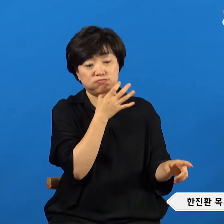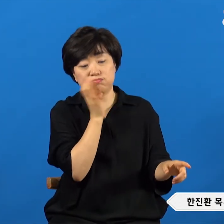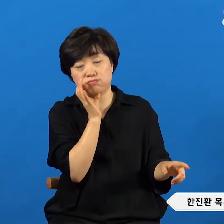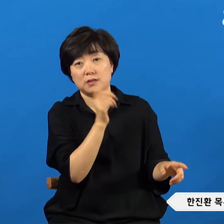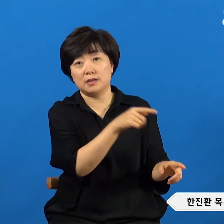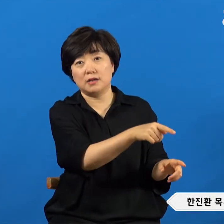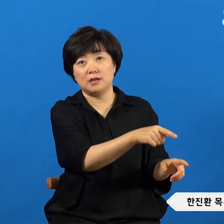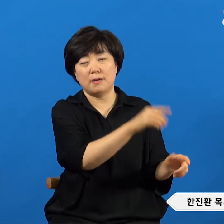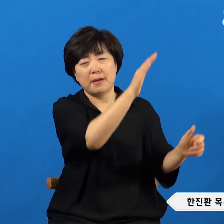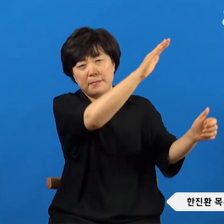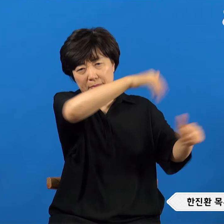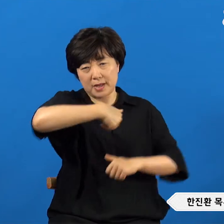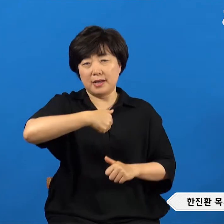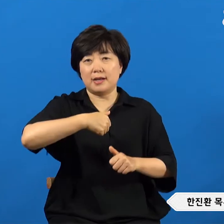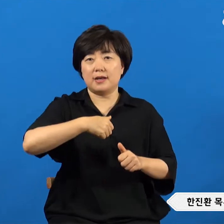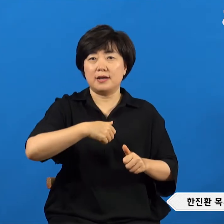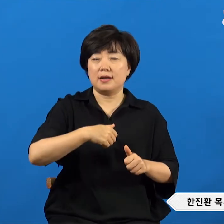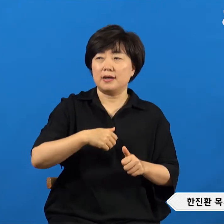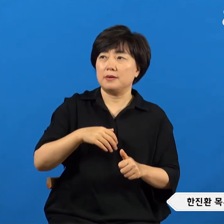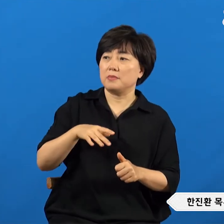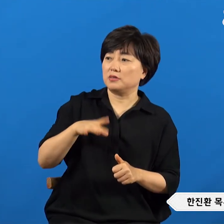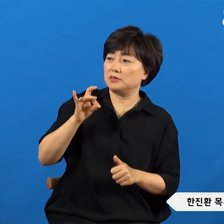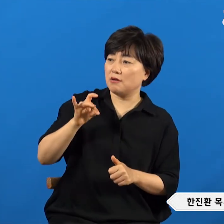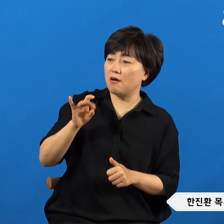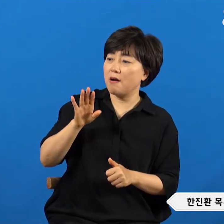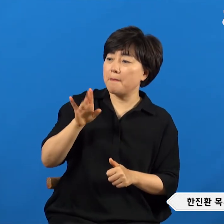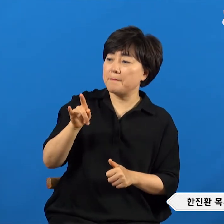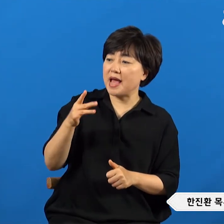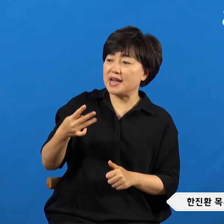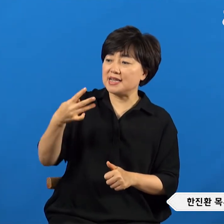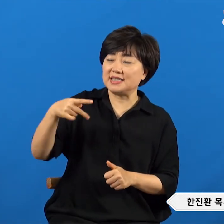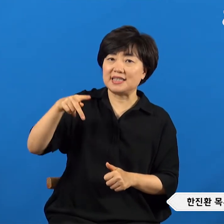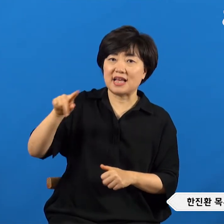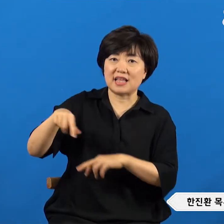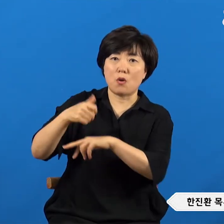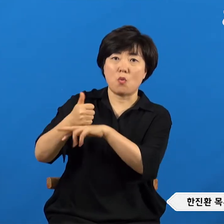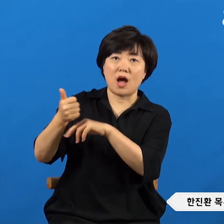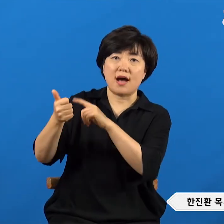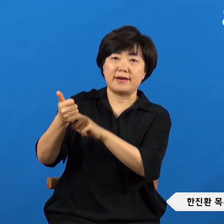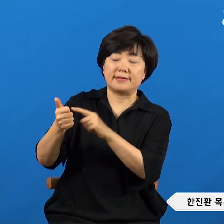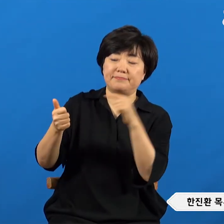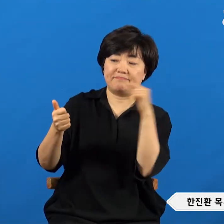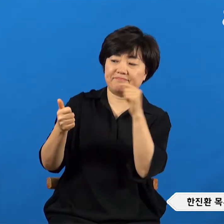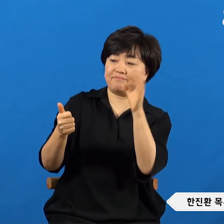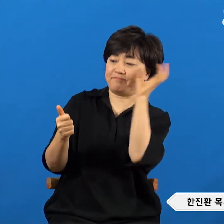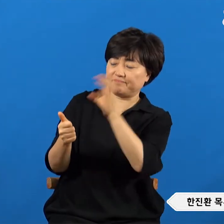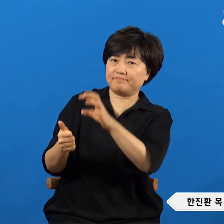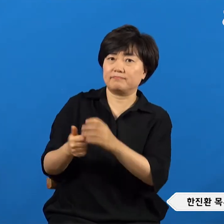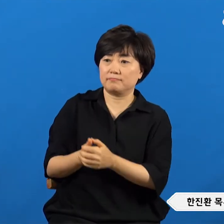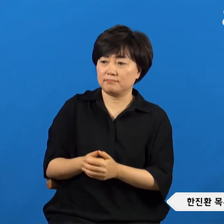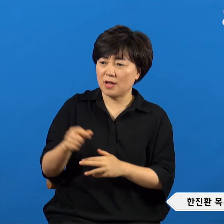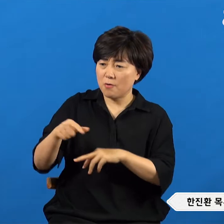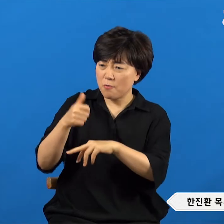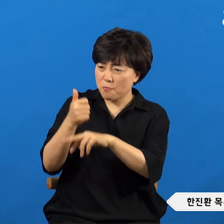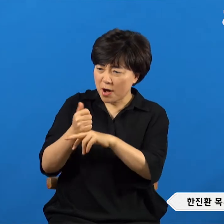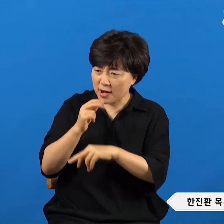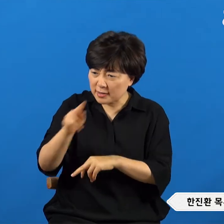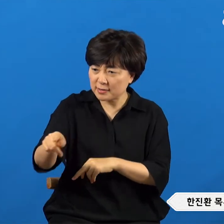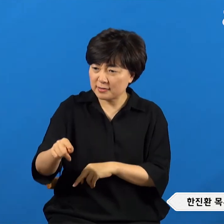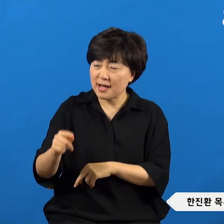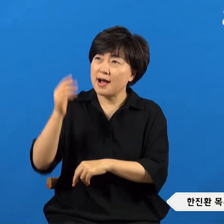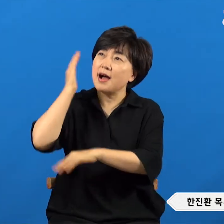그는 먼저 벨사살 왕을 엄하게 책망을 합니다. 왕은 어째서